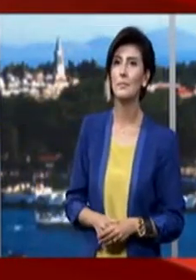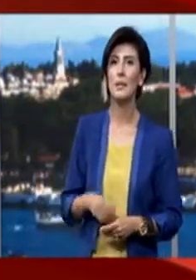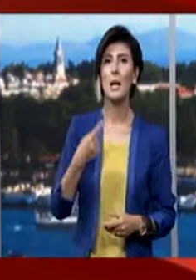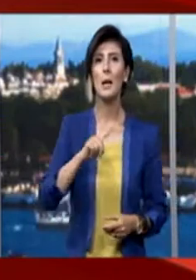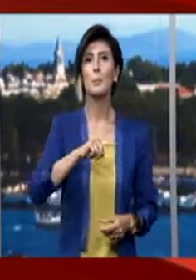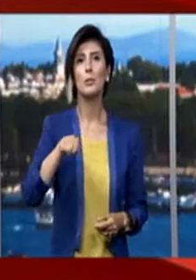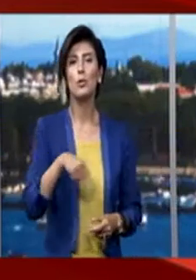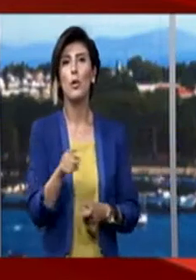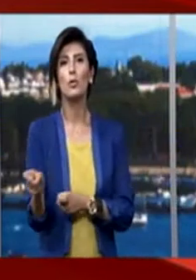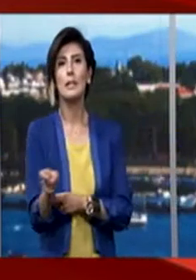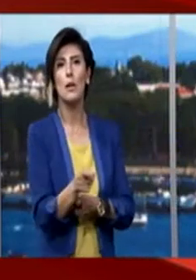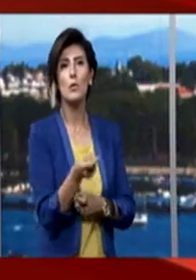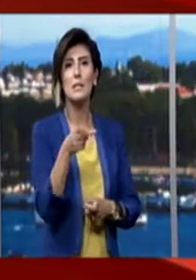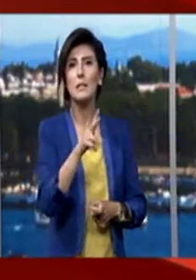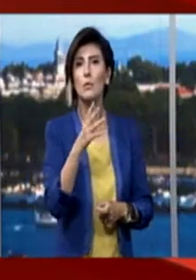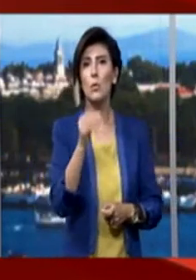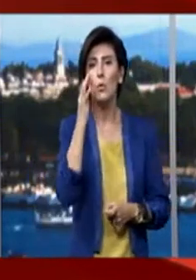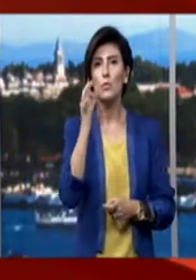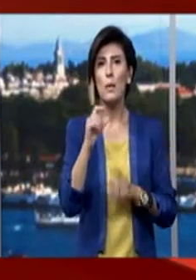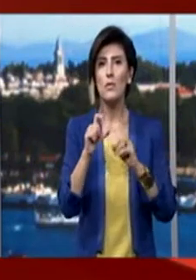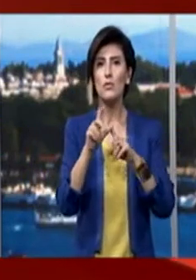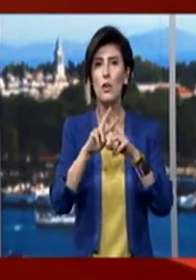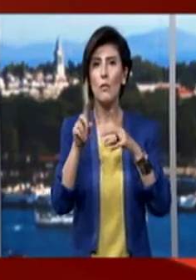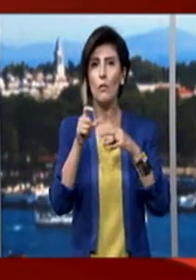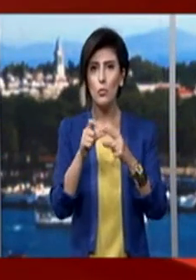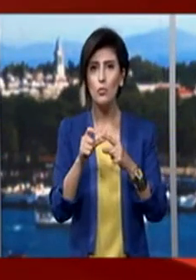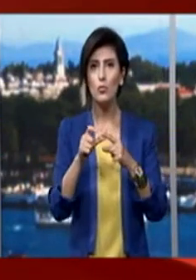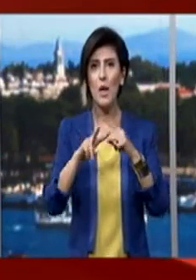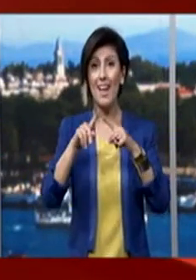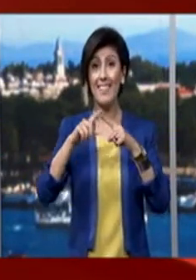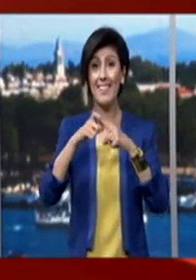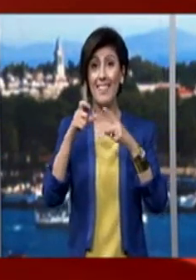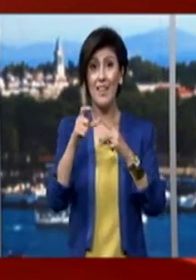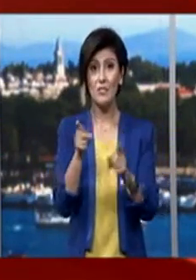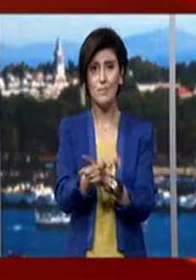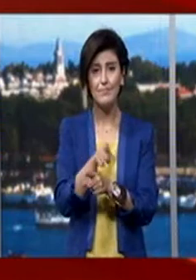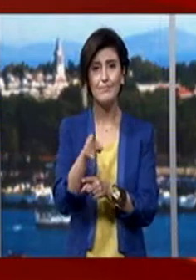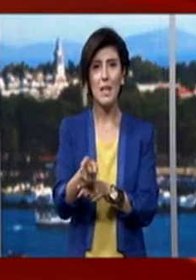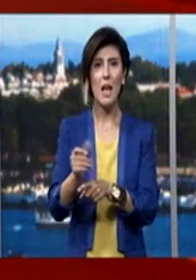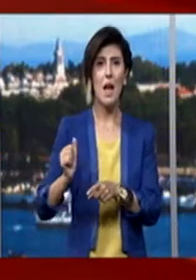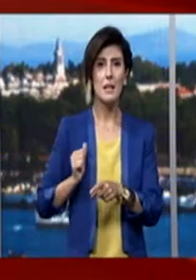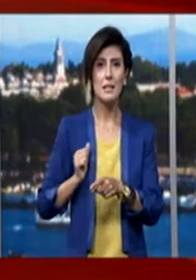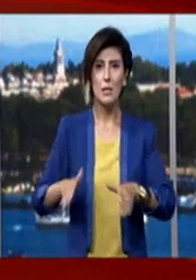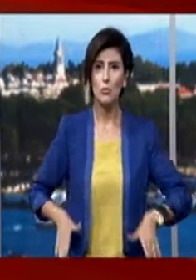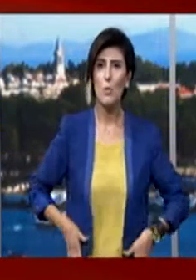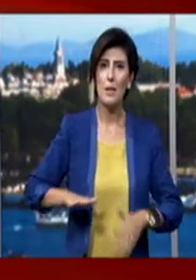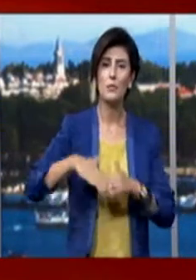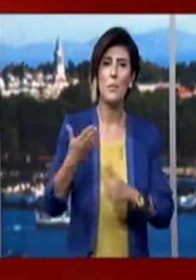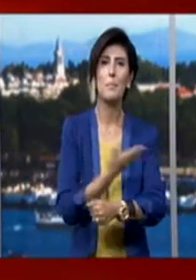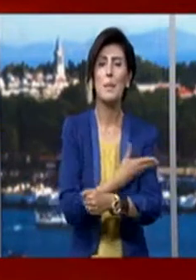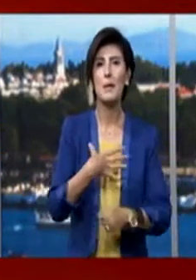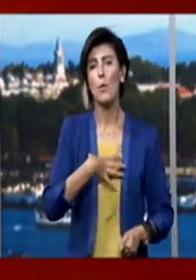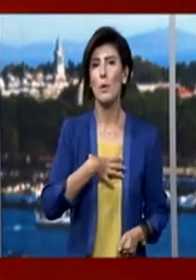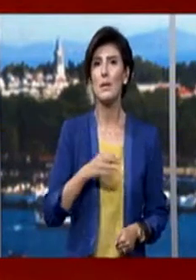Bingöl'de teröristlerce şehit edilen uzman çavuş Veli Ateş, düzenlenen askeri törenin ardından memleketi Konya'ya